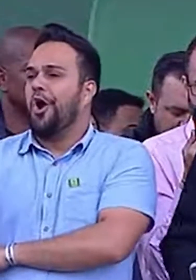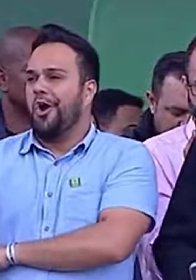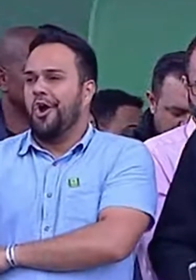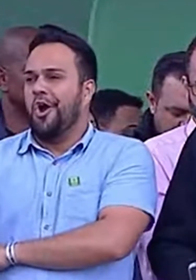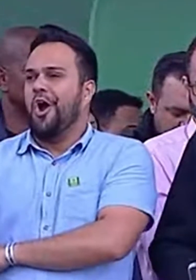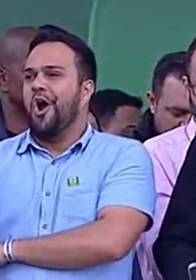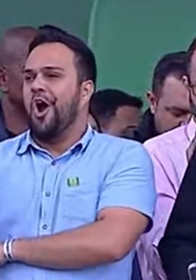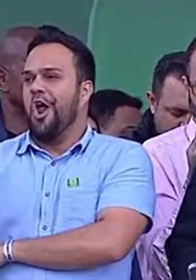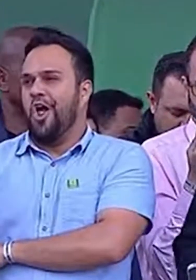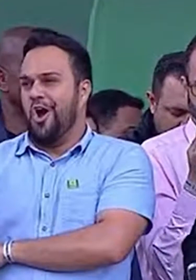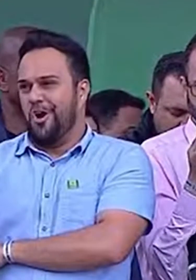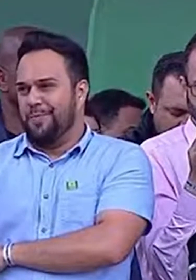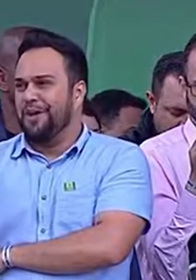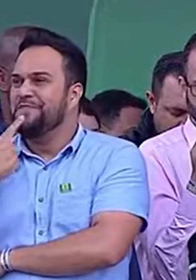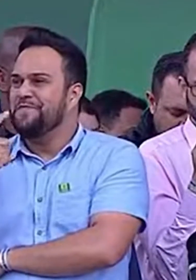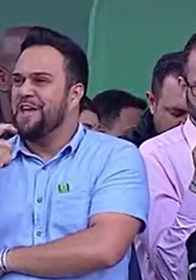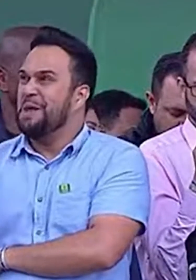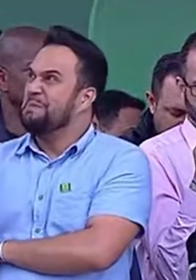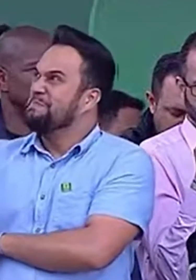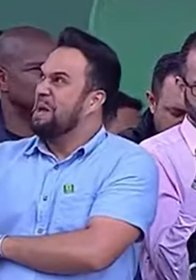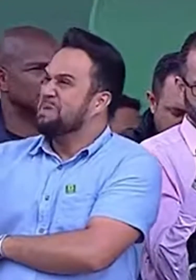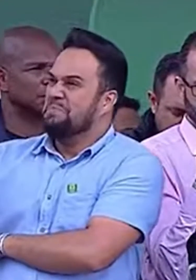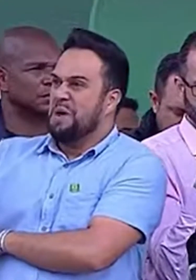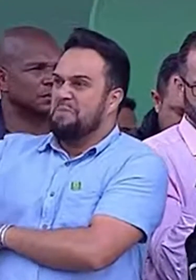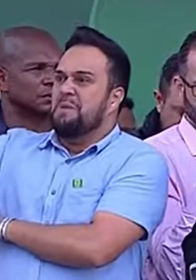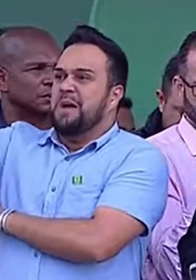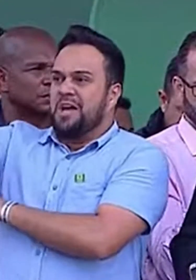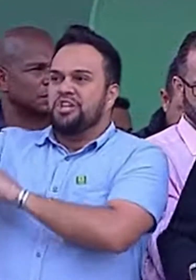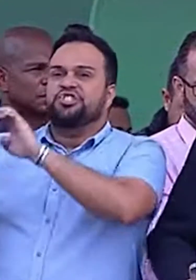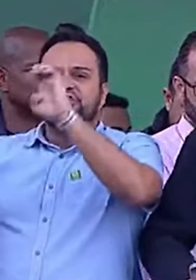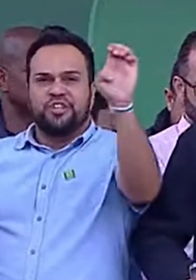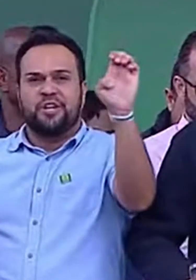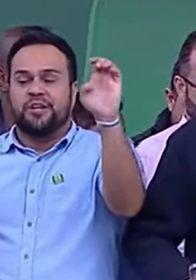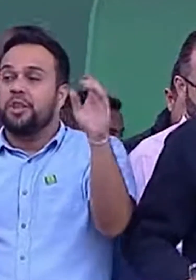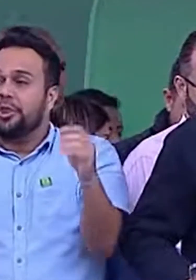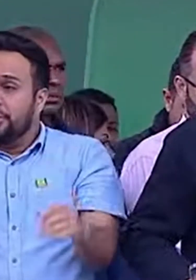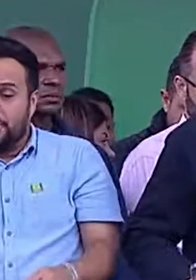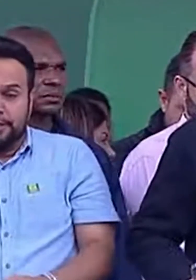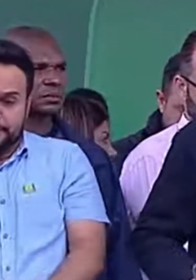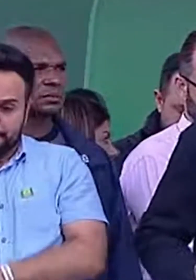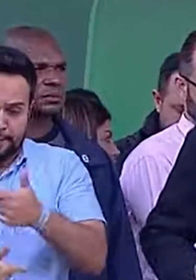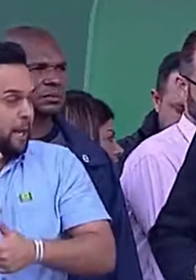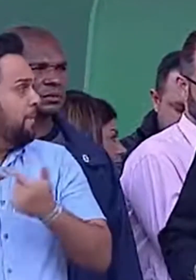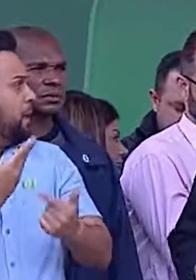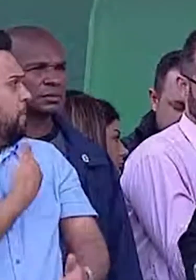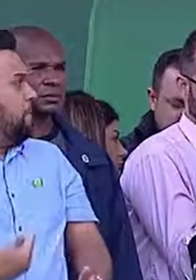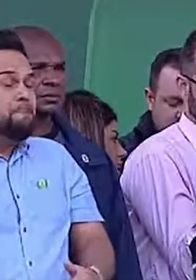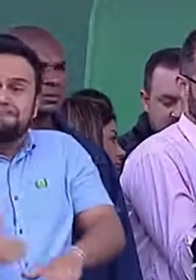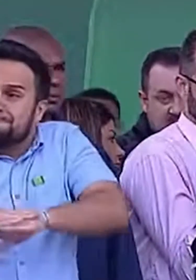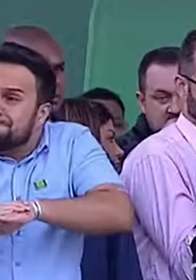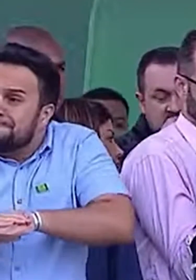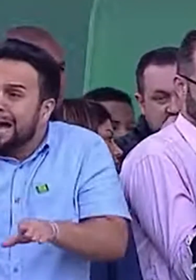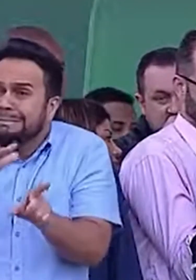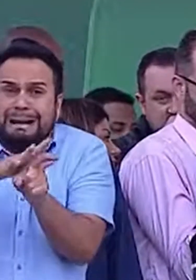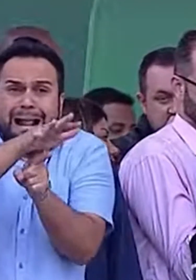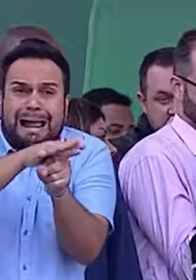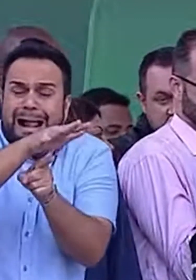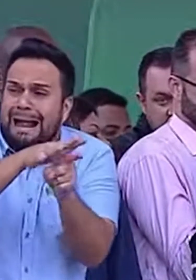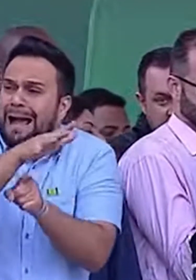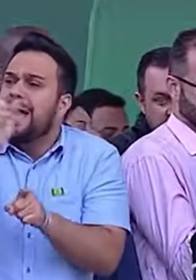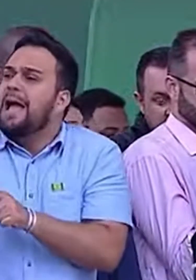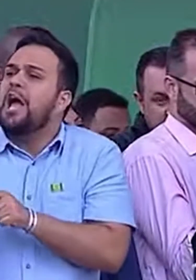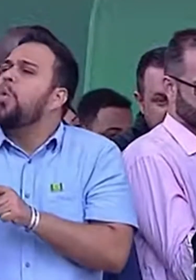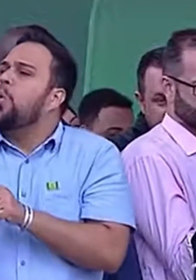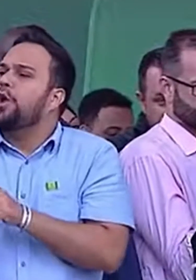Colômbia e o serviço público mais procurado na Colômbia é